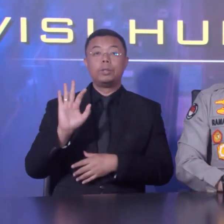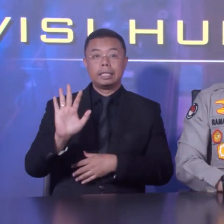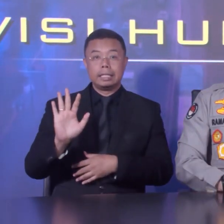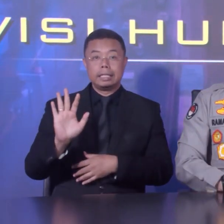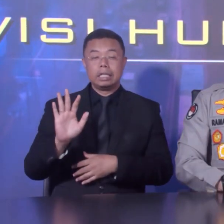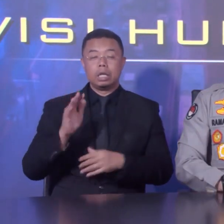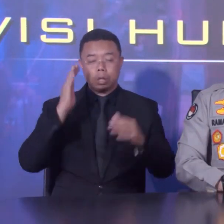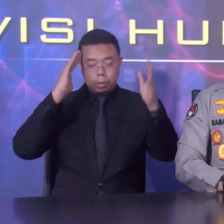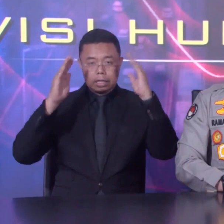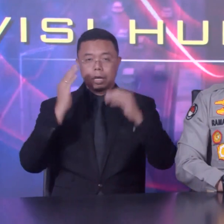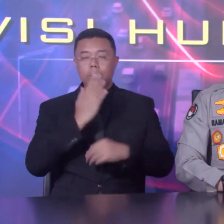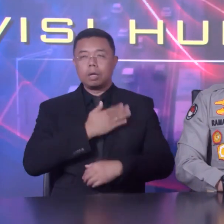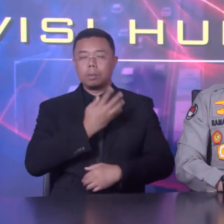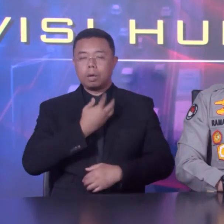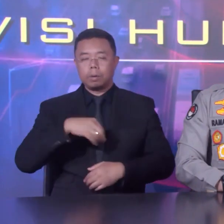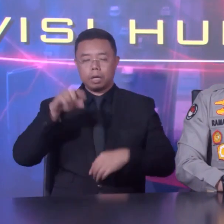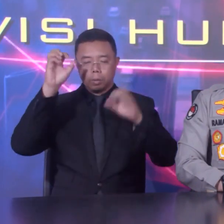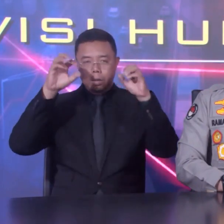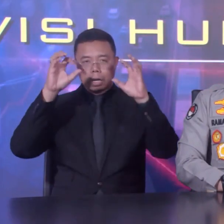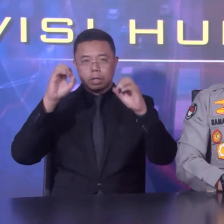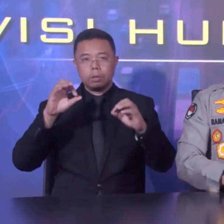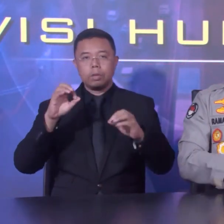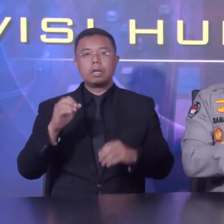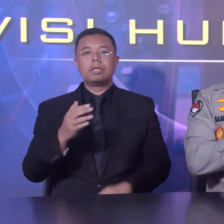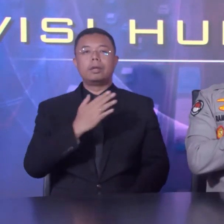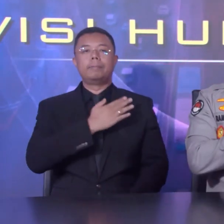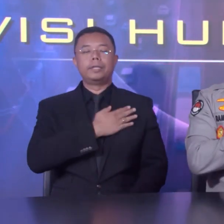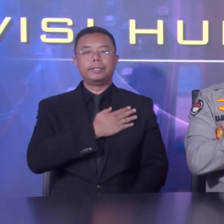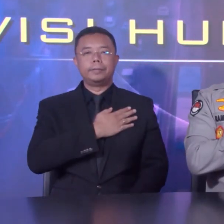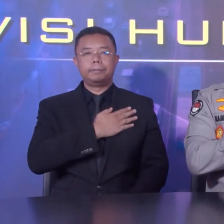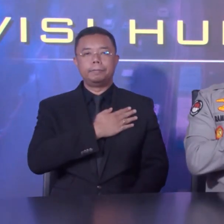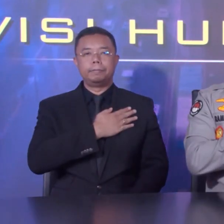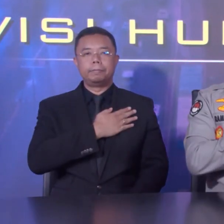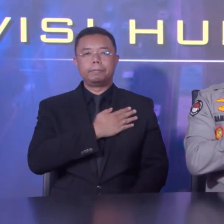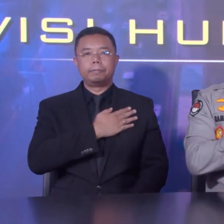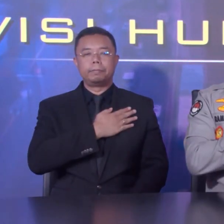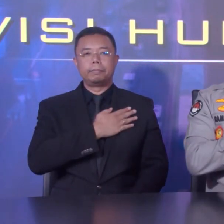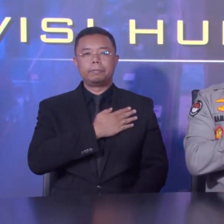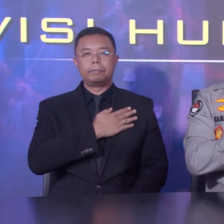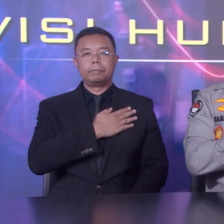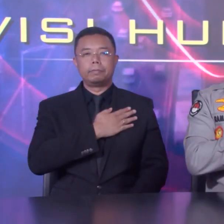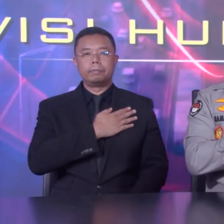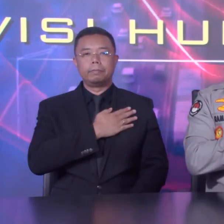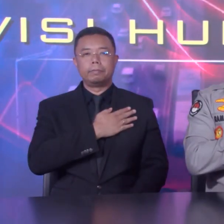berikutnya wassalamualaikum warahmatullahi wabarakatuh Salam presisi